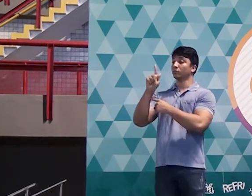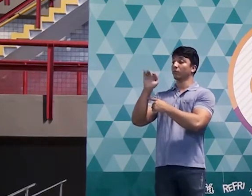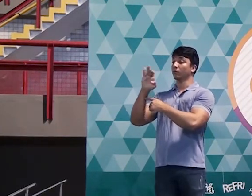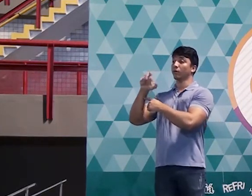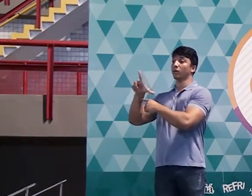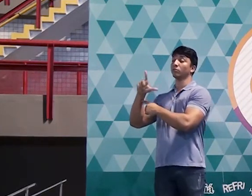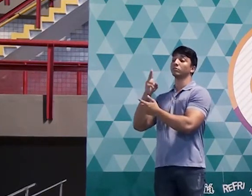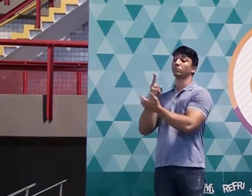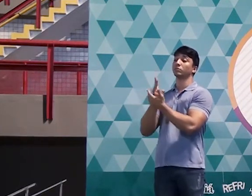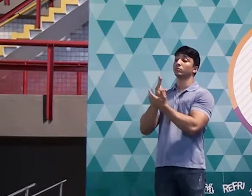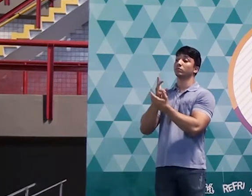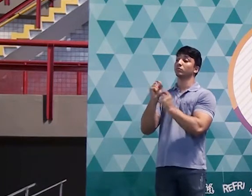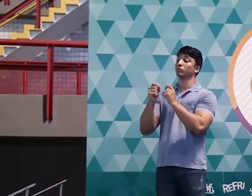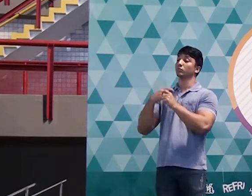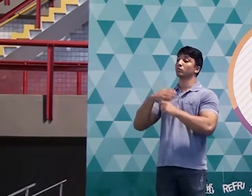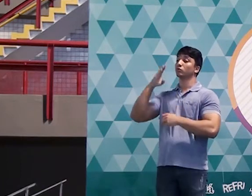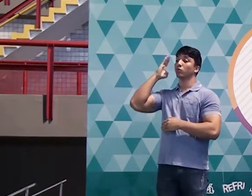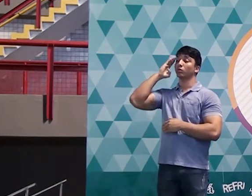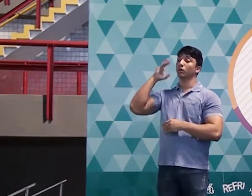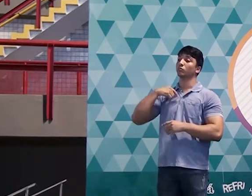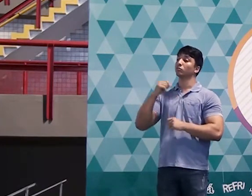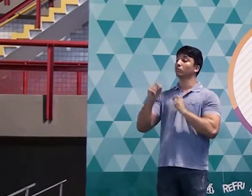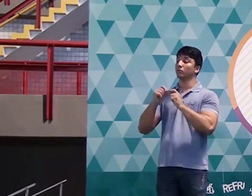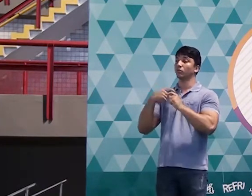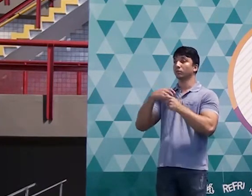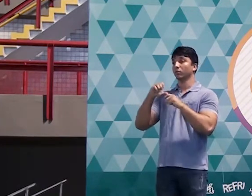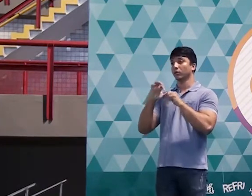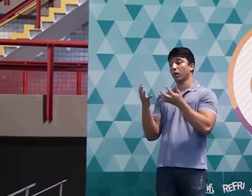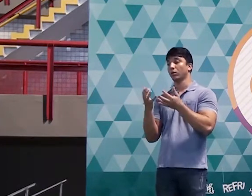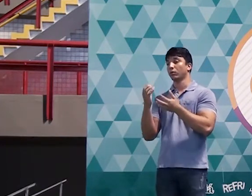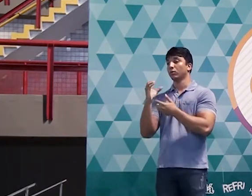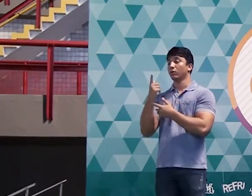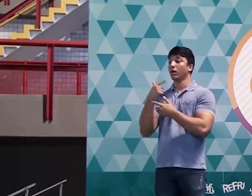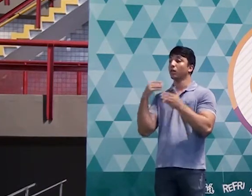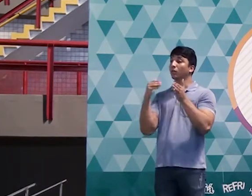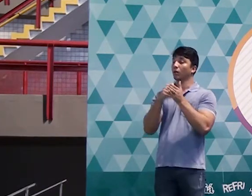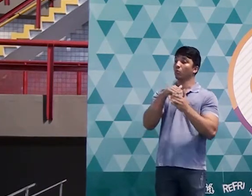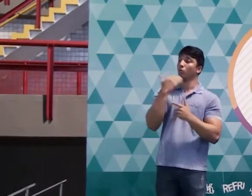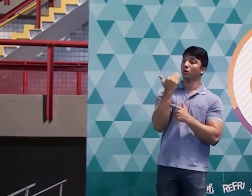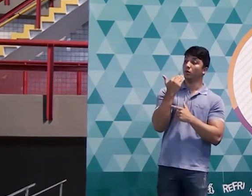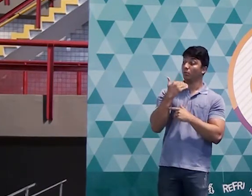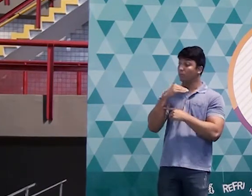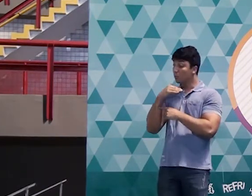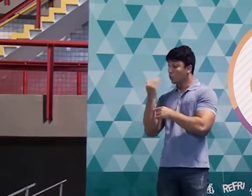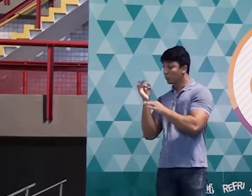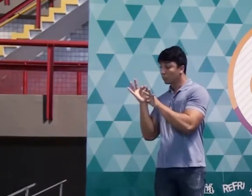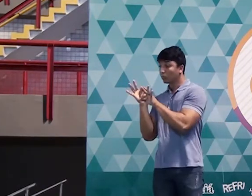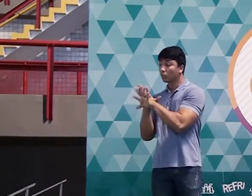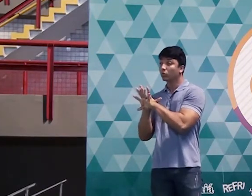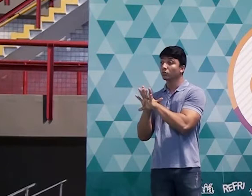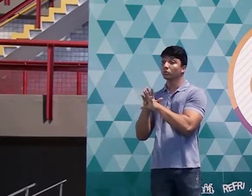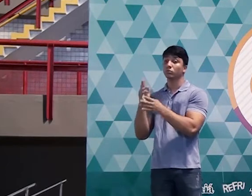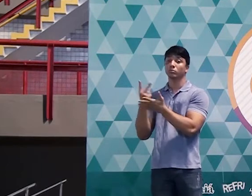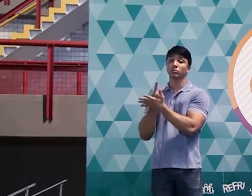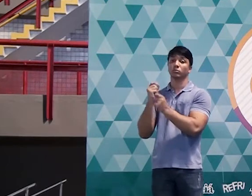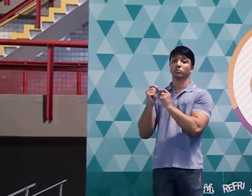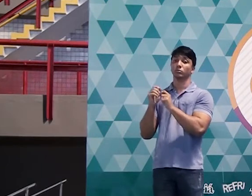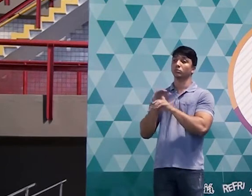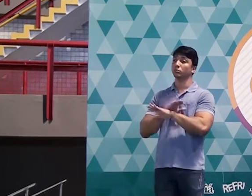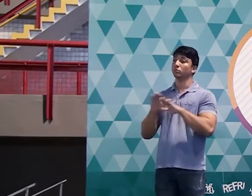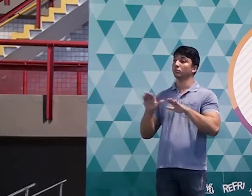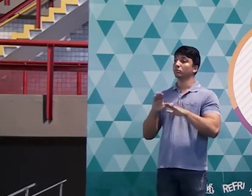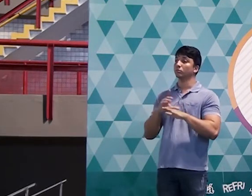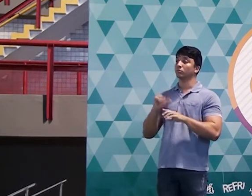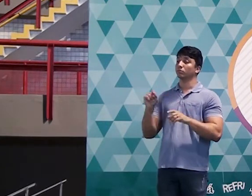Gabriel será um soldado, obviamente nobre, até a morte. Quando ele morrer, hashtag